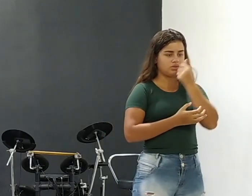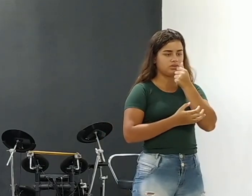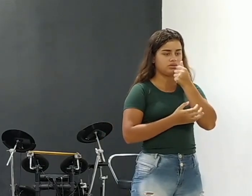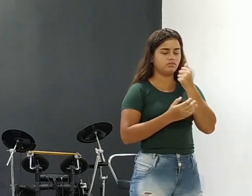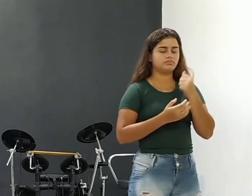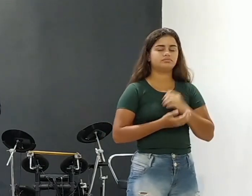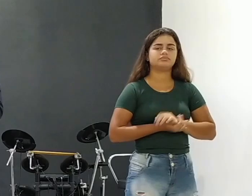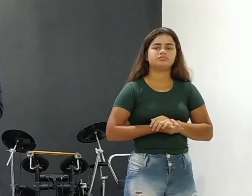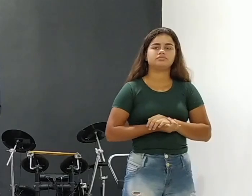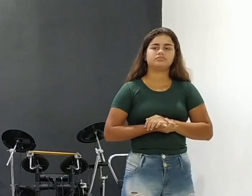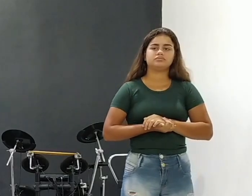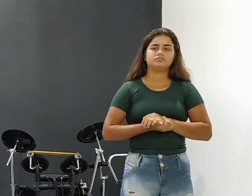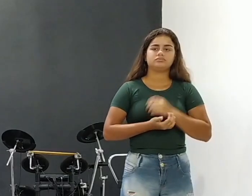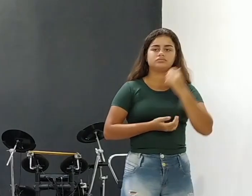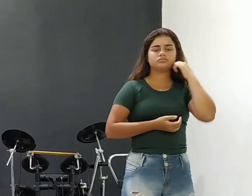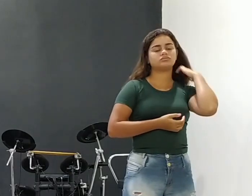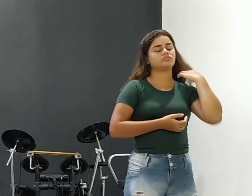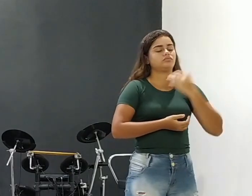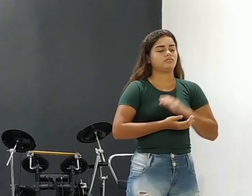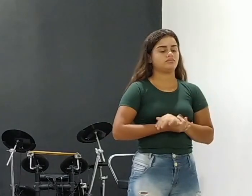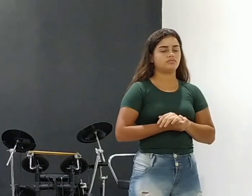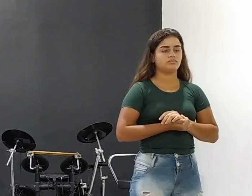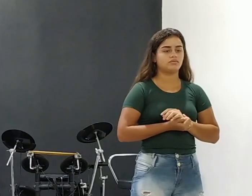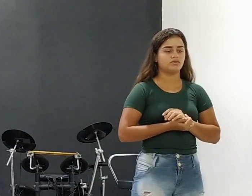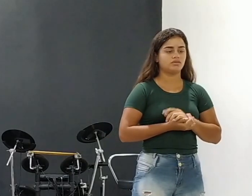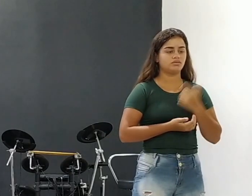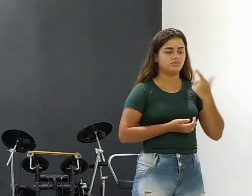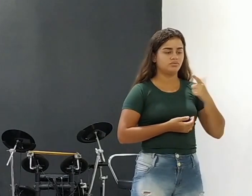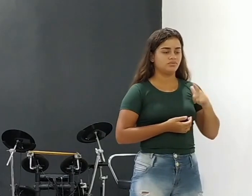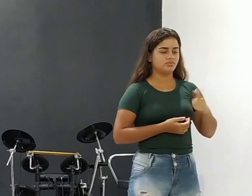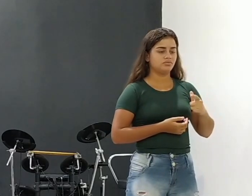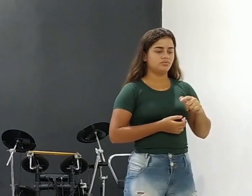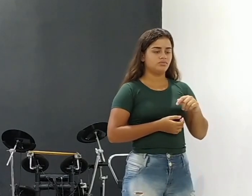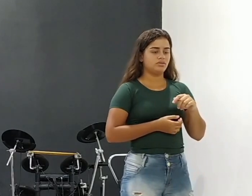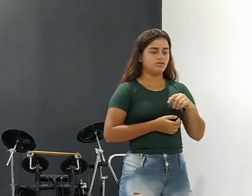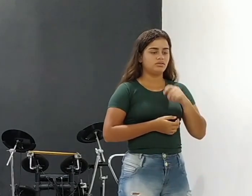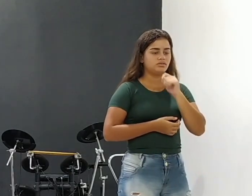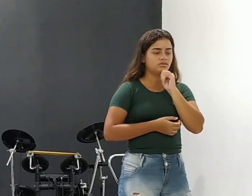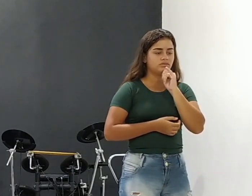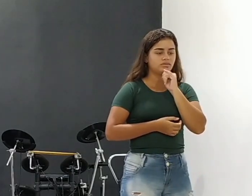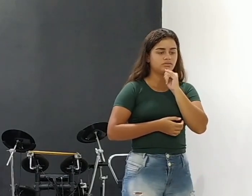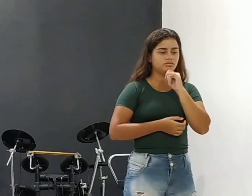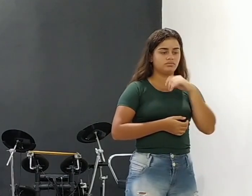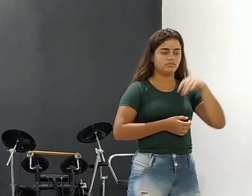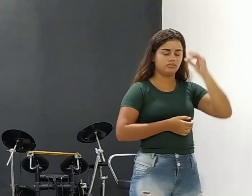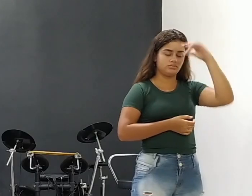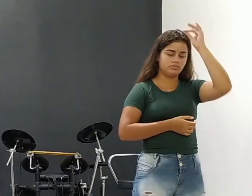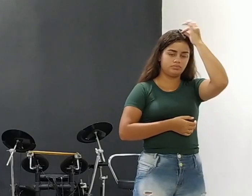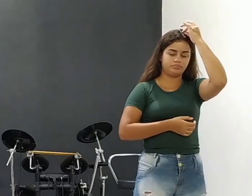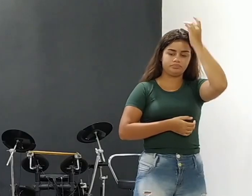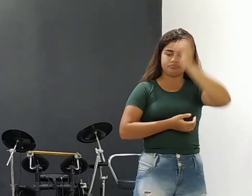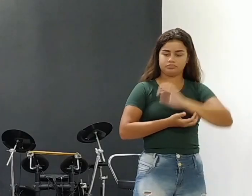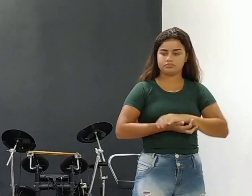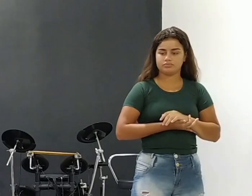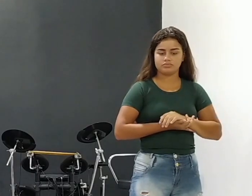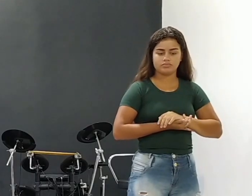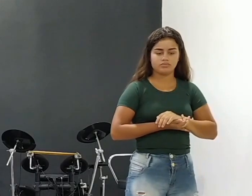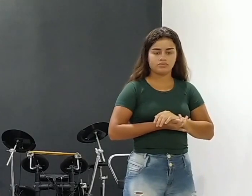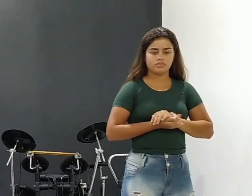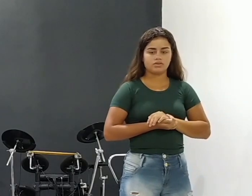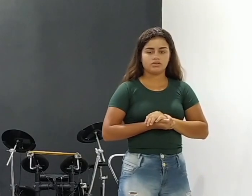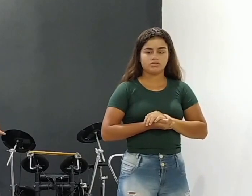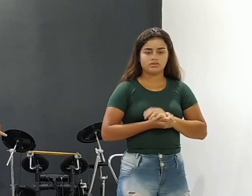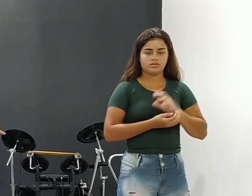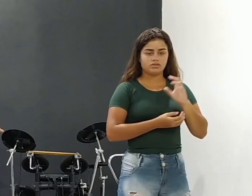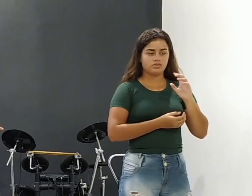sem frutos. Sem frutos. E Deus está falando, seja sarça seca,